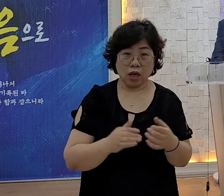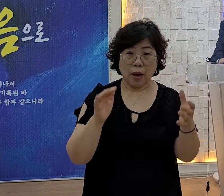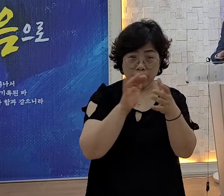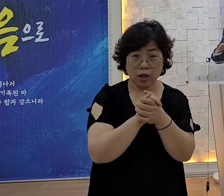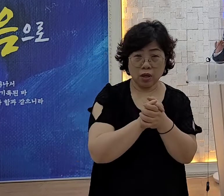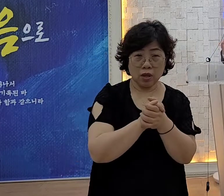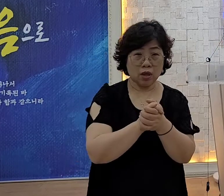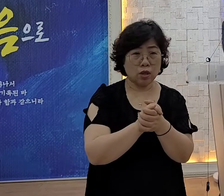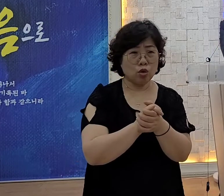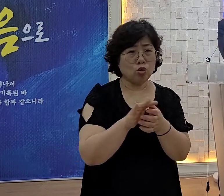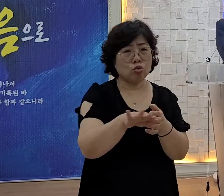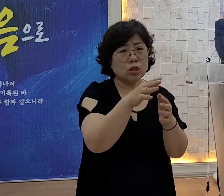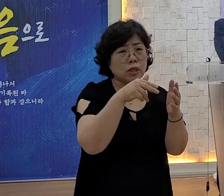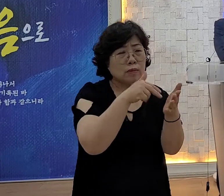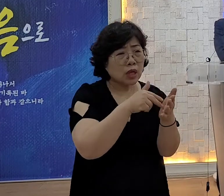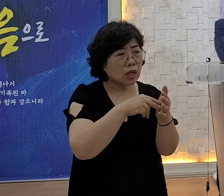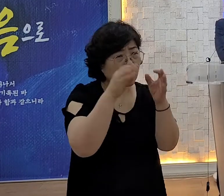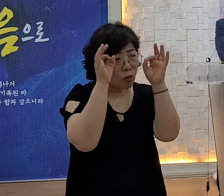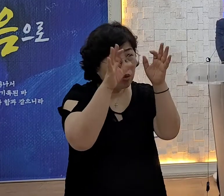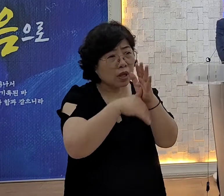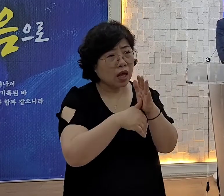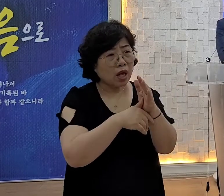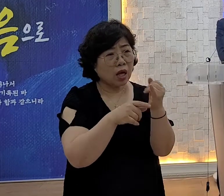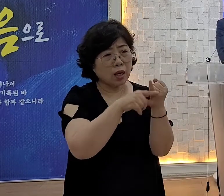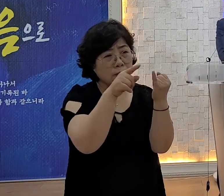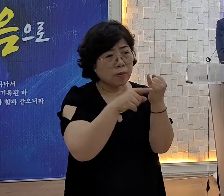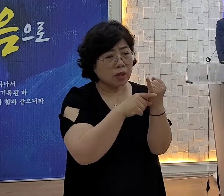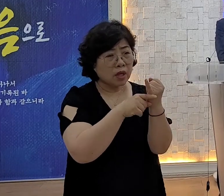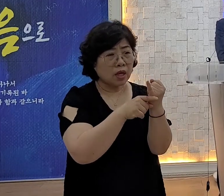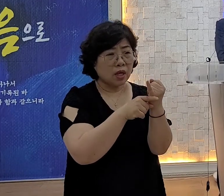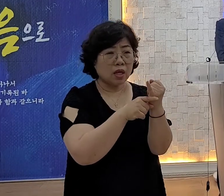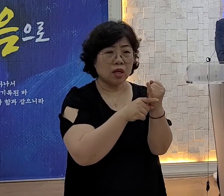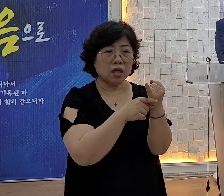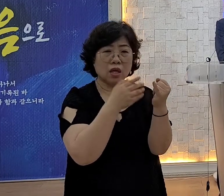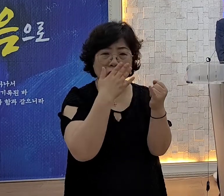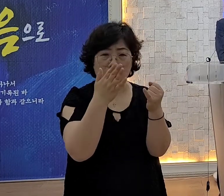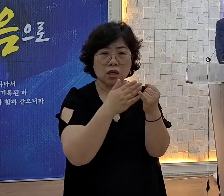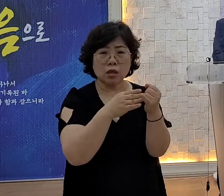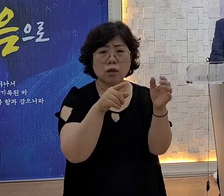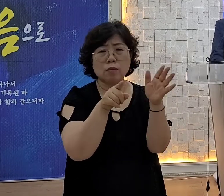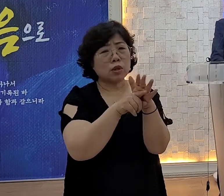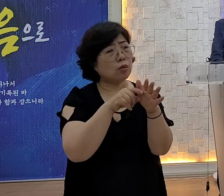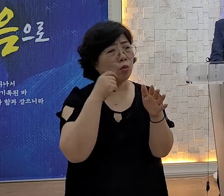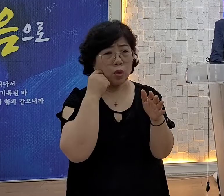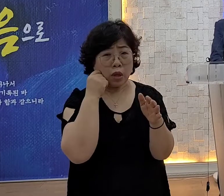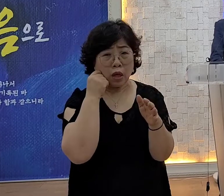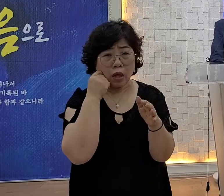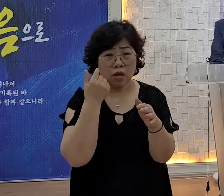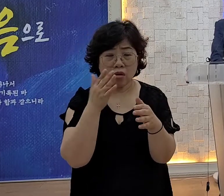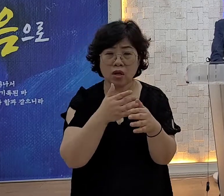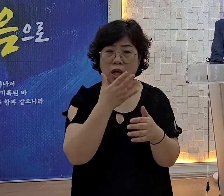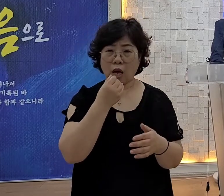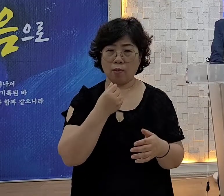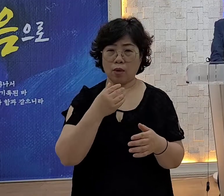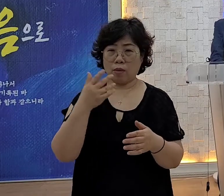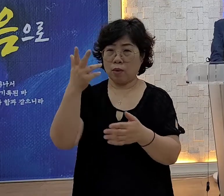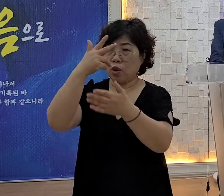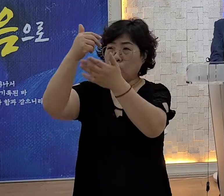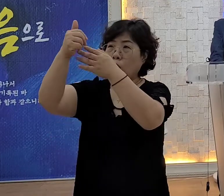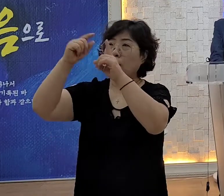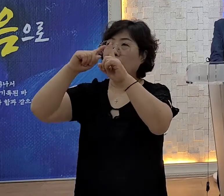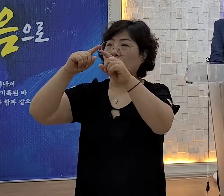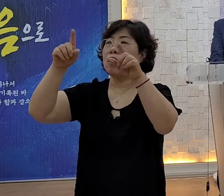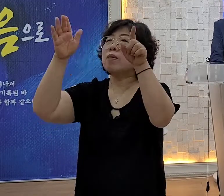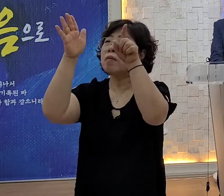아멘. 아브라함이 여호와를 믿으니 여호와께서 이를 그의 의로